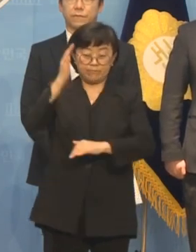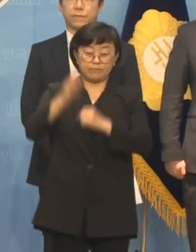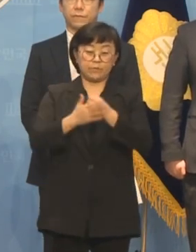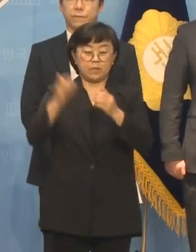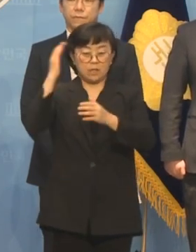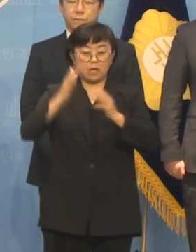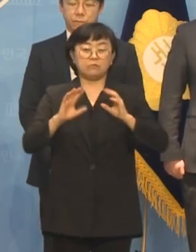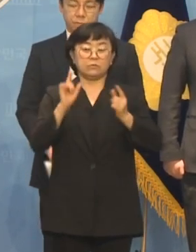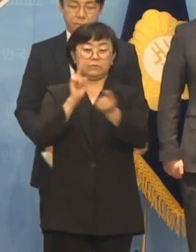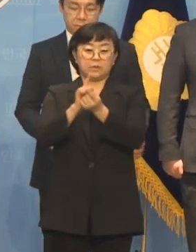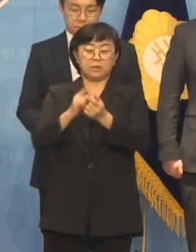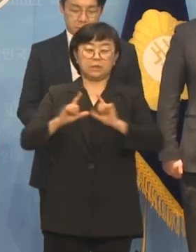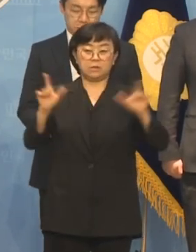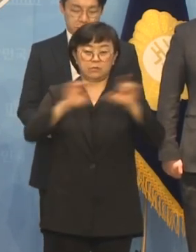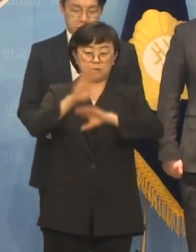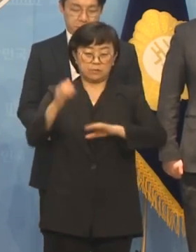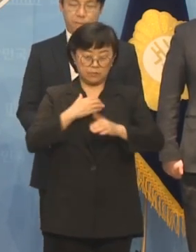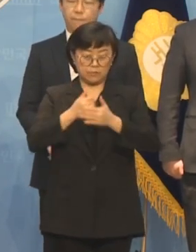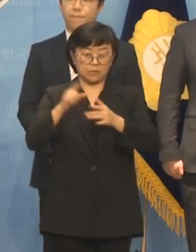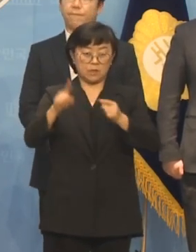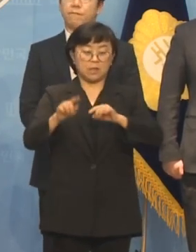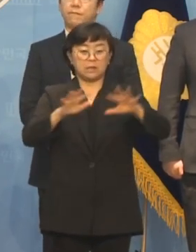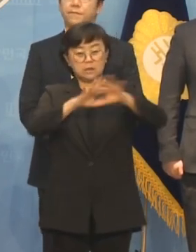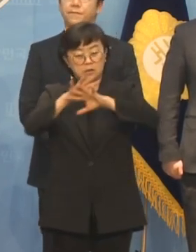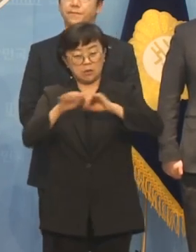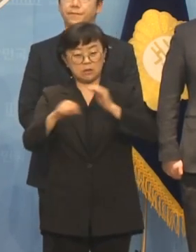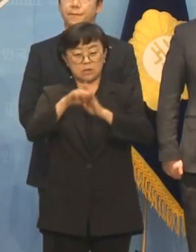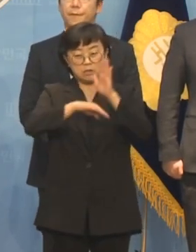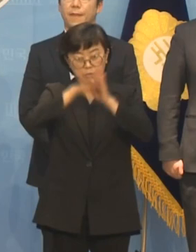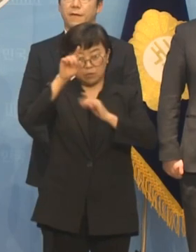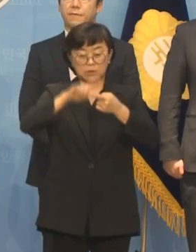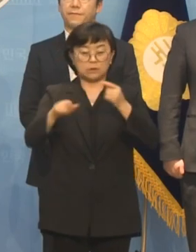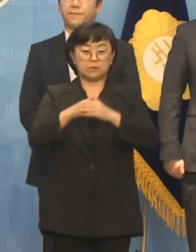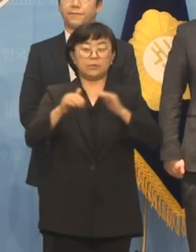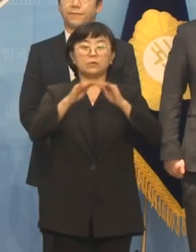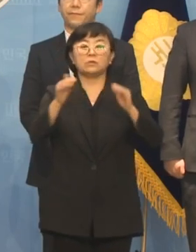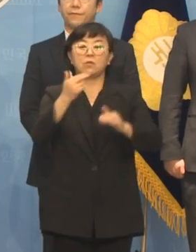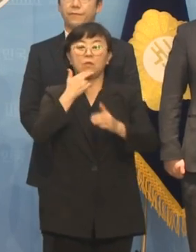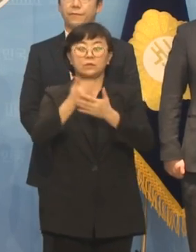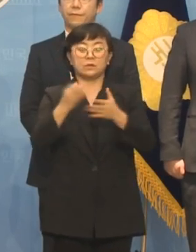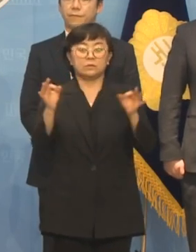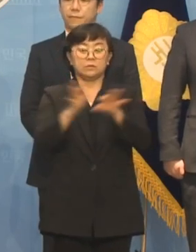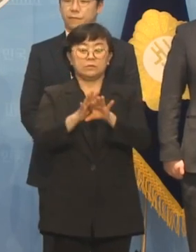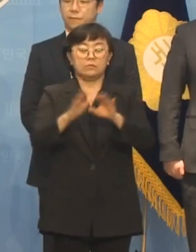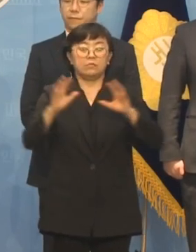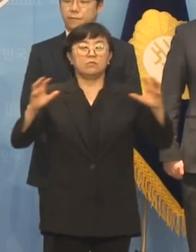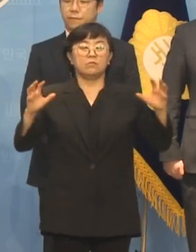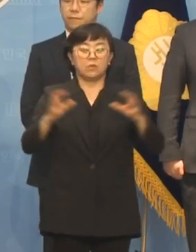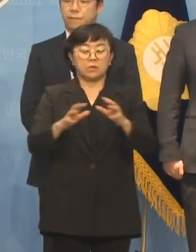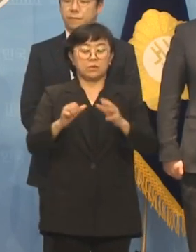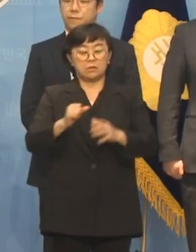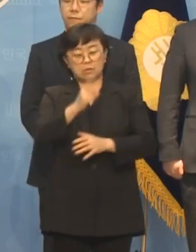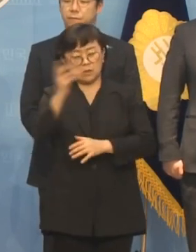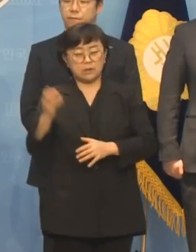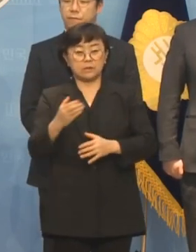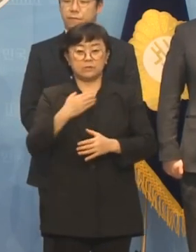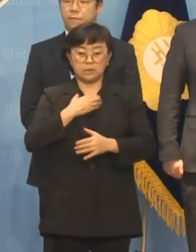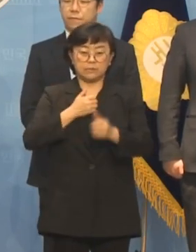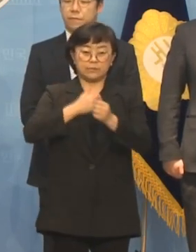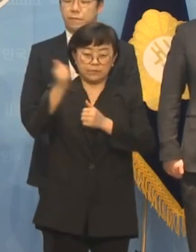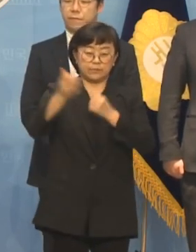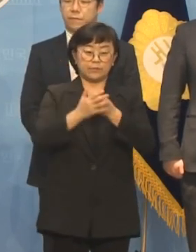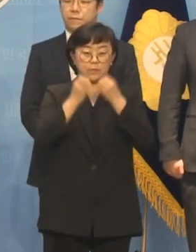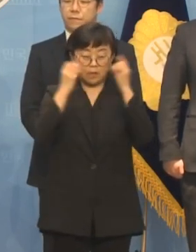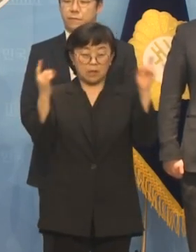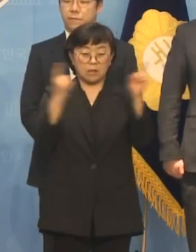대한민국이 직면한 기후위기, 지정학적 위기, 불평등 위기 등 복합적이고 다층적인 위기를 극복할